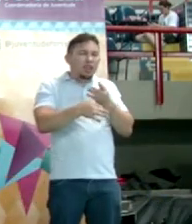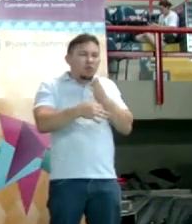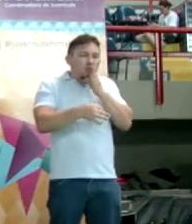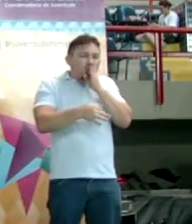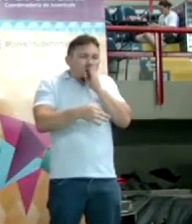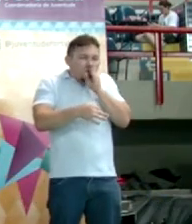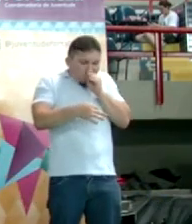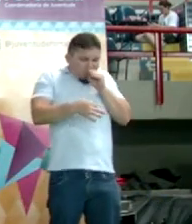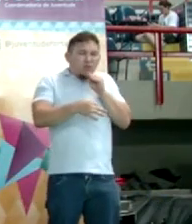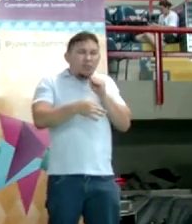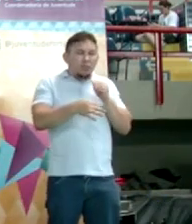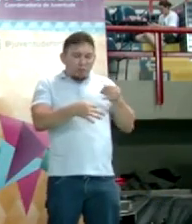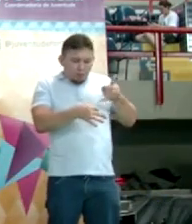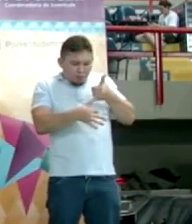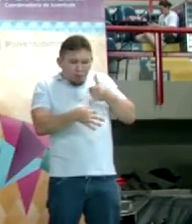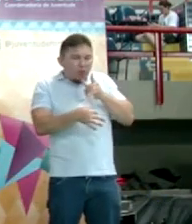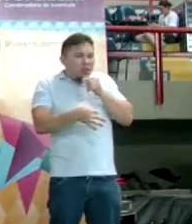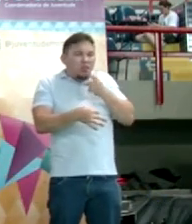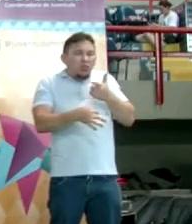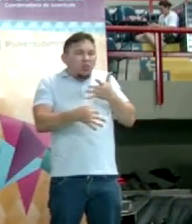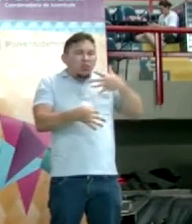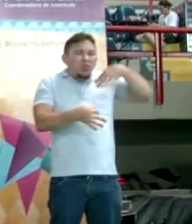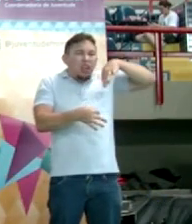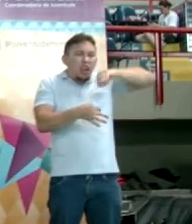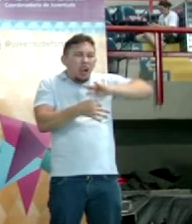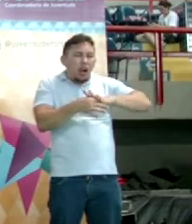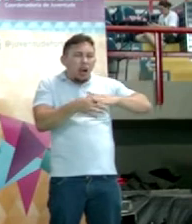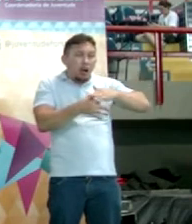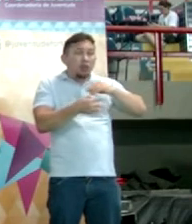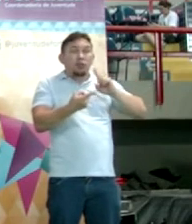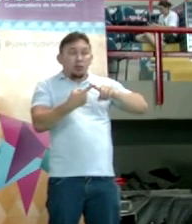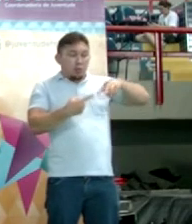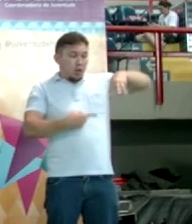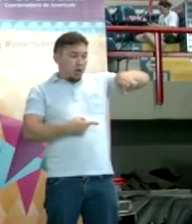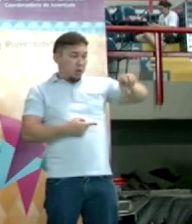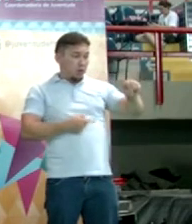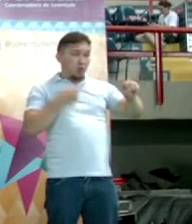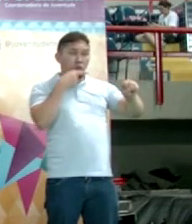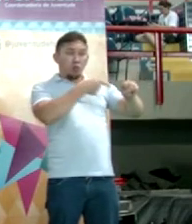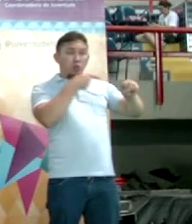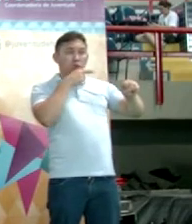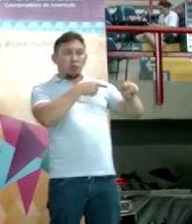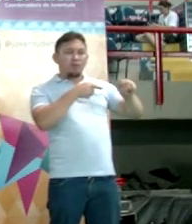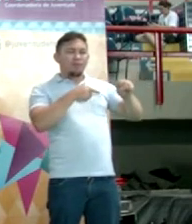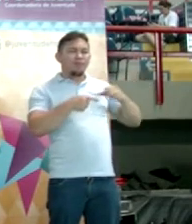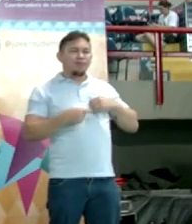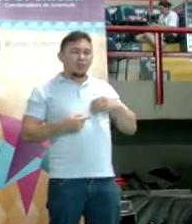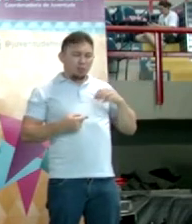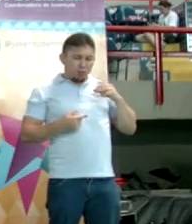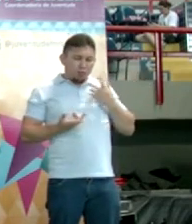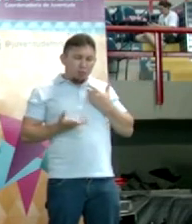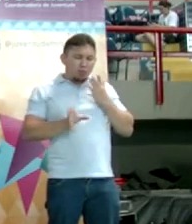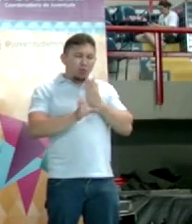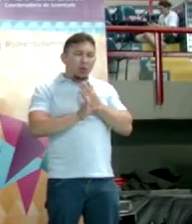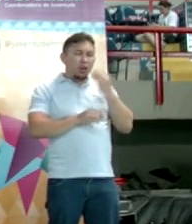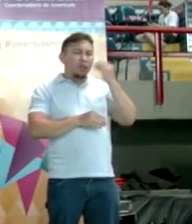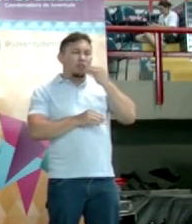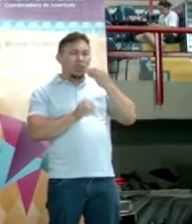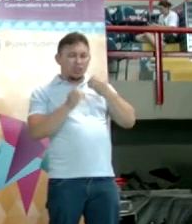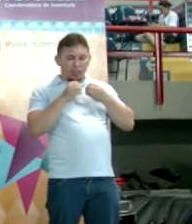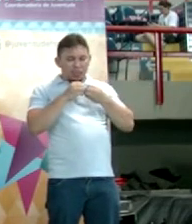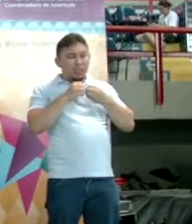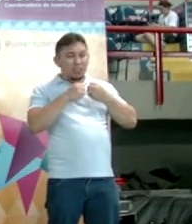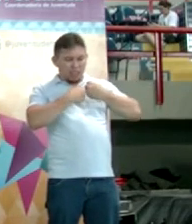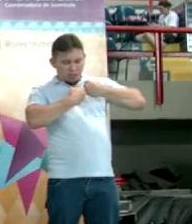essa questão. Agora, o ponto mais preocupante da menopausa é na questão de que há uma depressão óssea muito